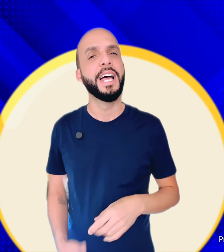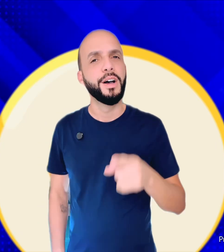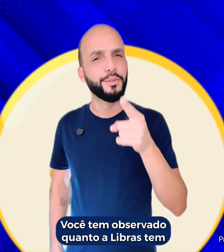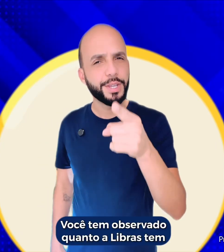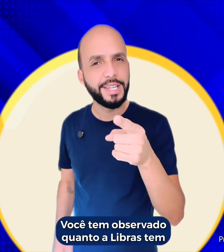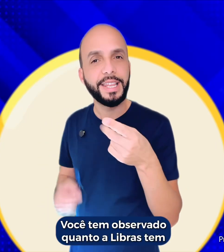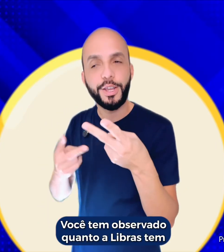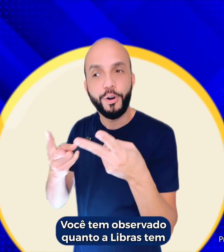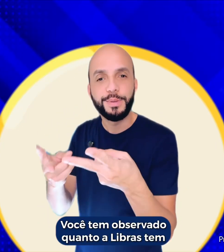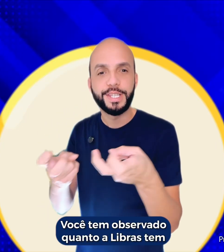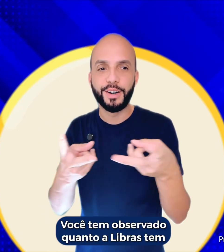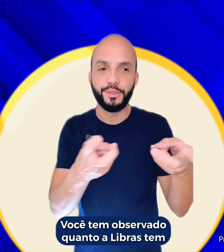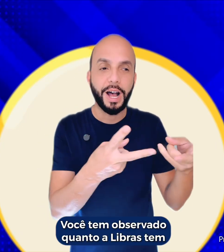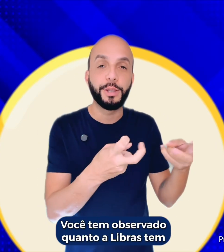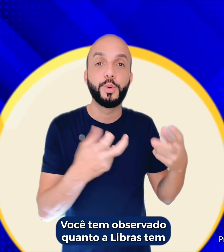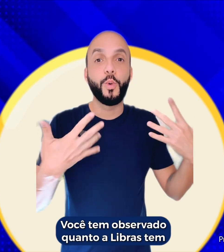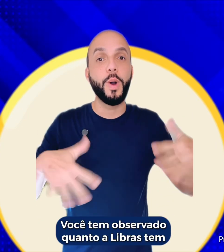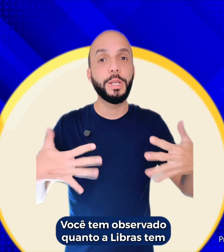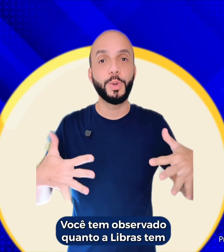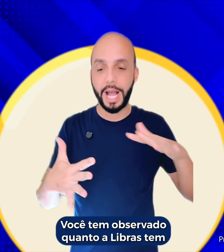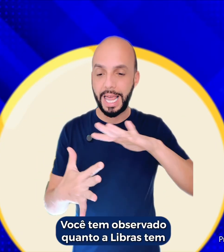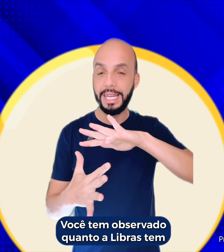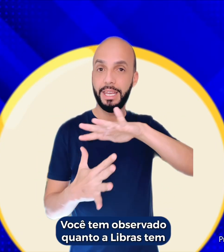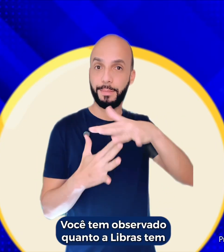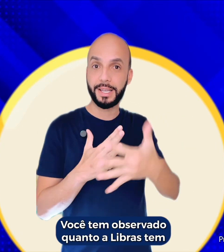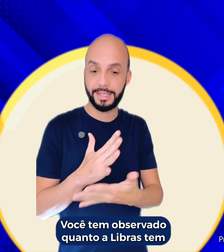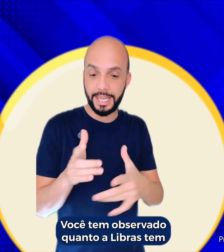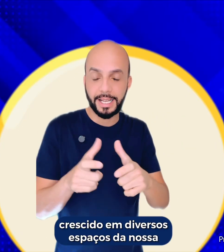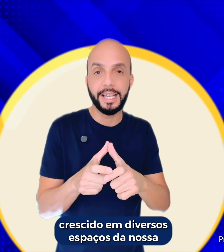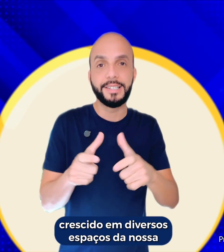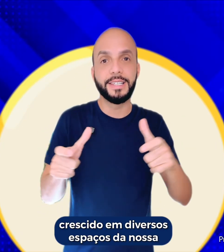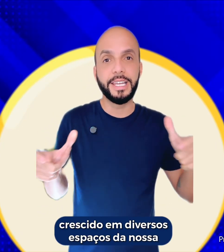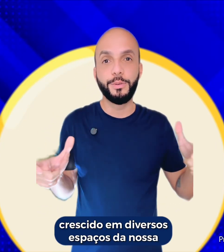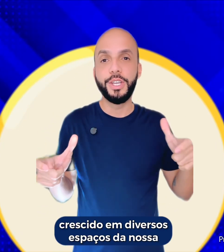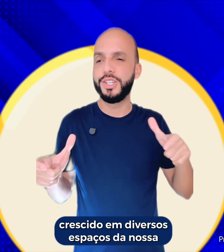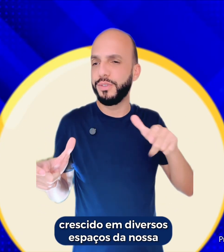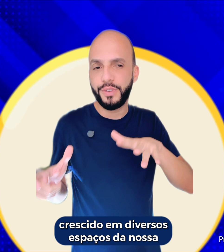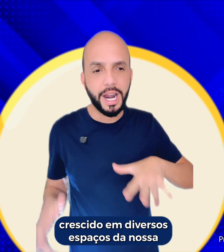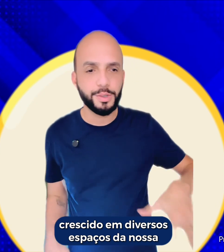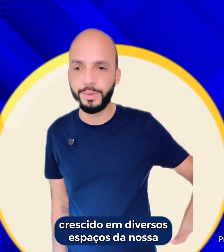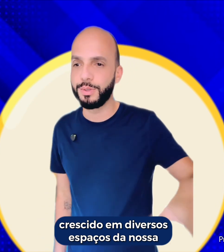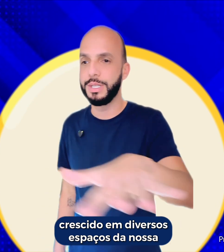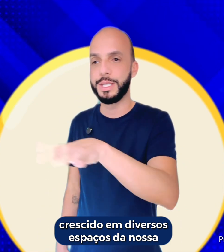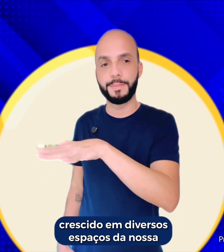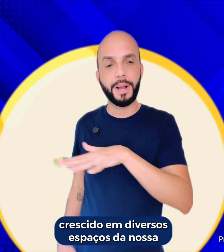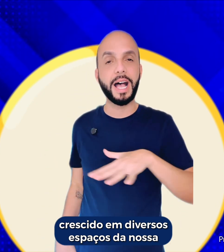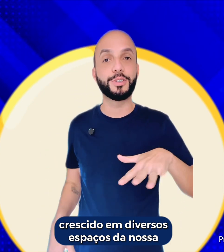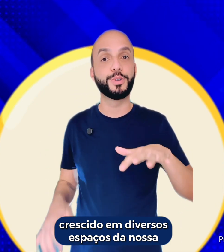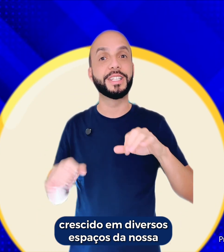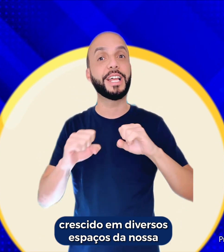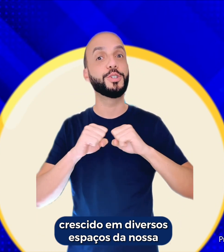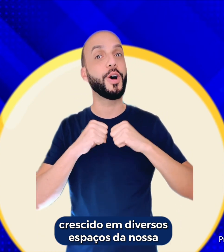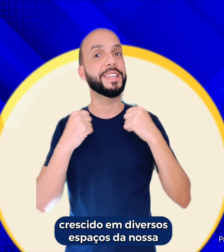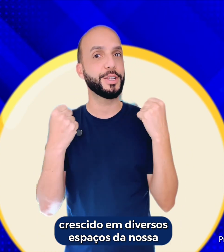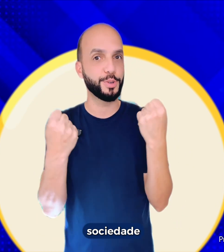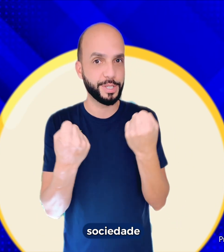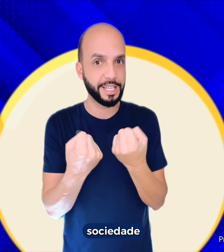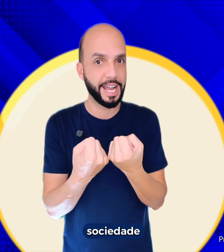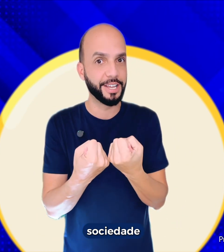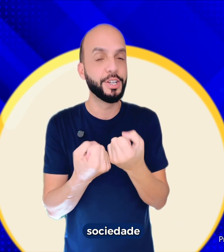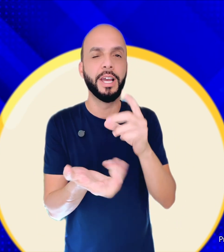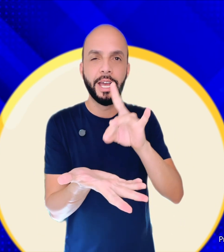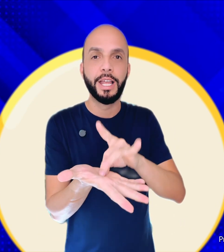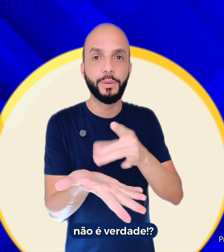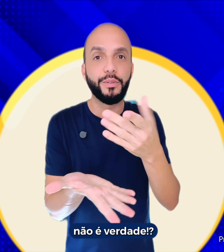Você tem observado quanto a Libras tem crescido em diversos espaços da nossa